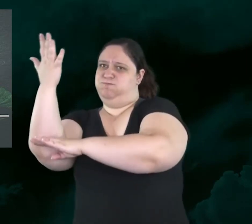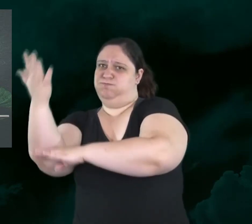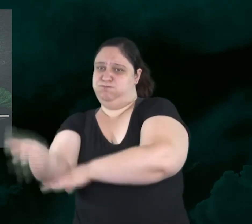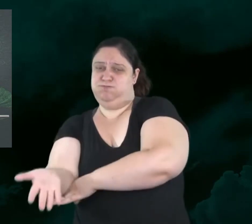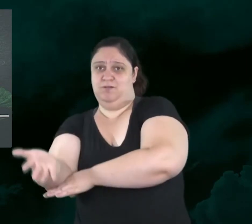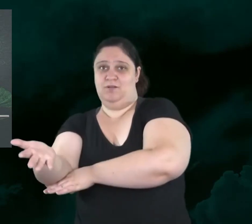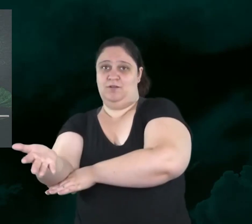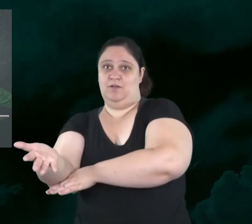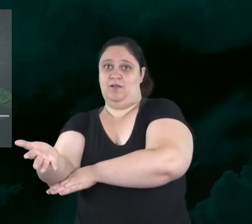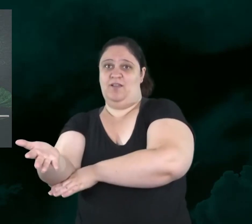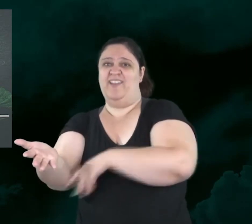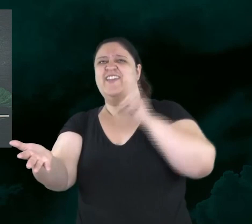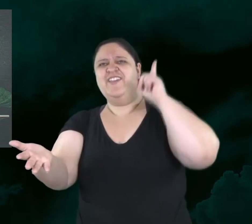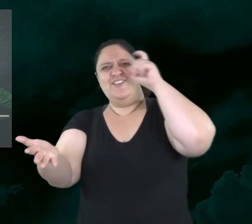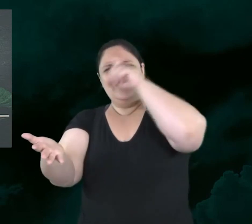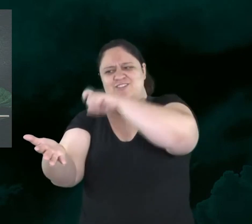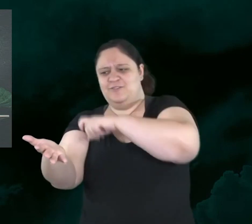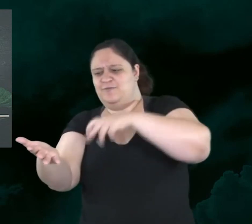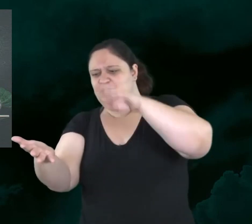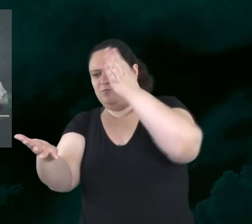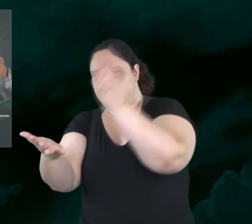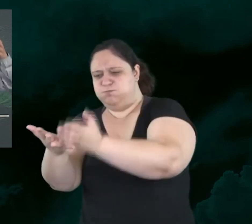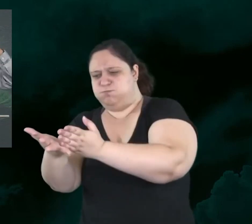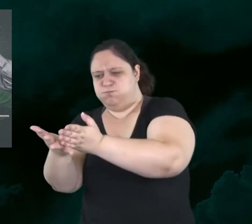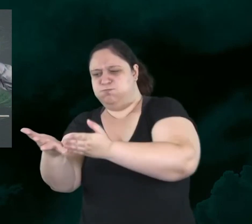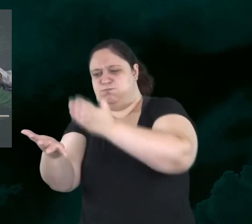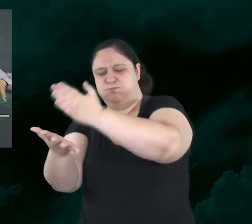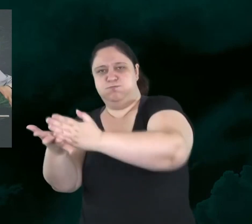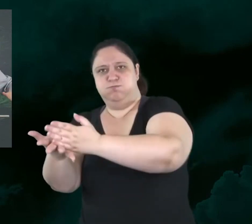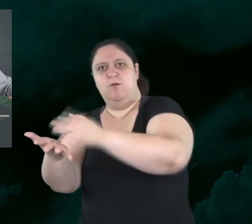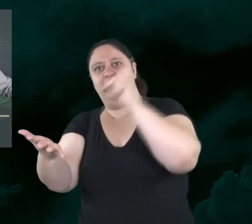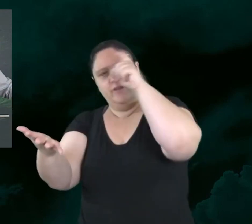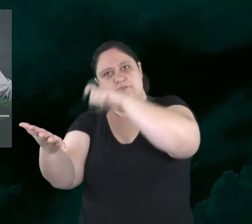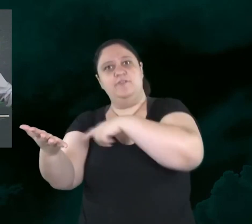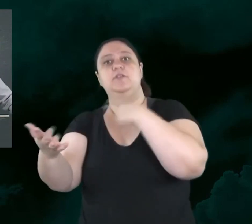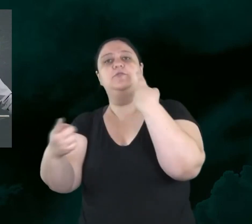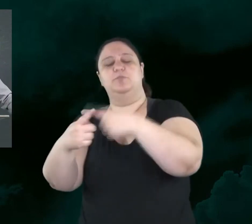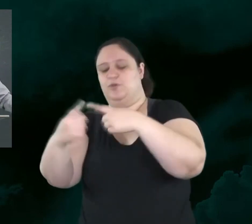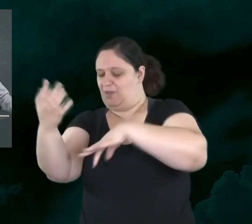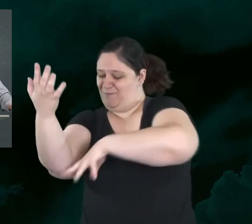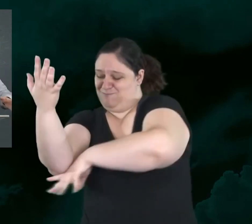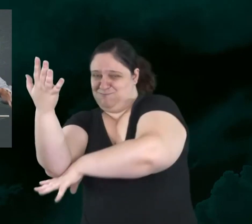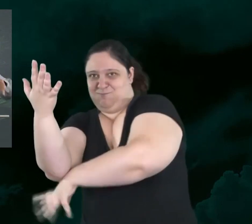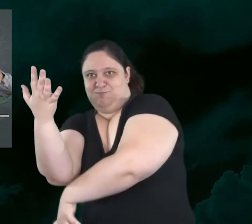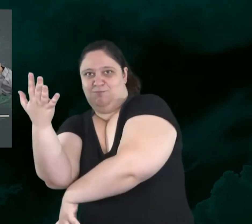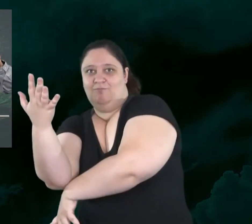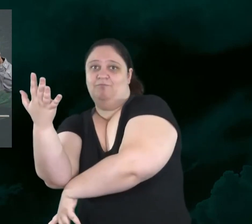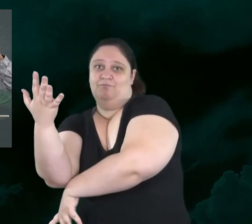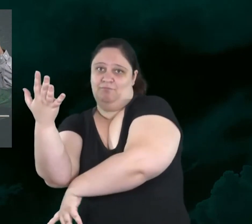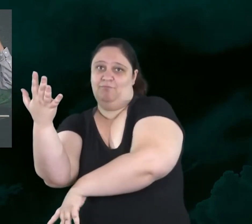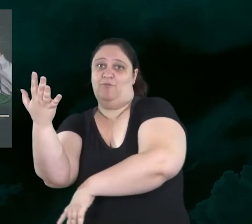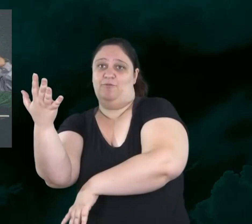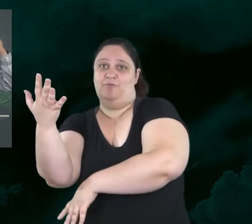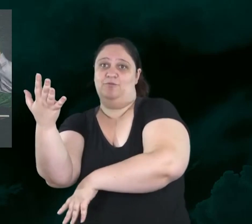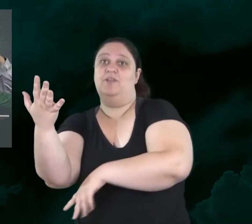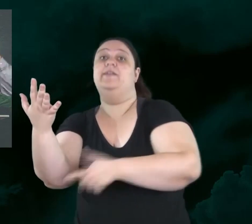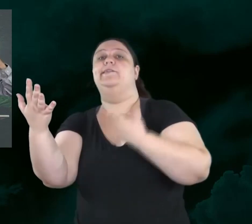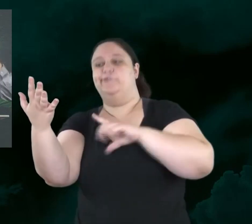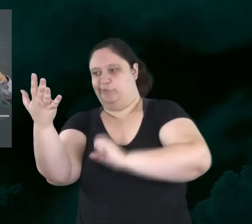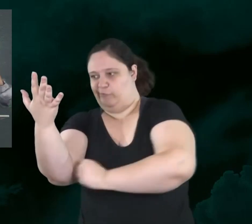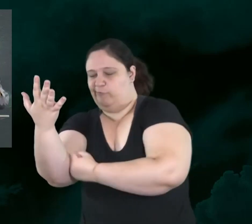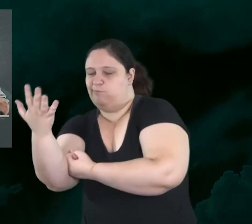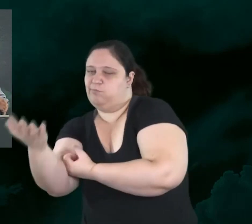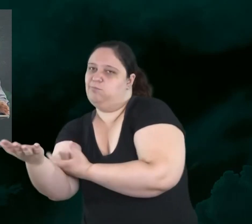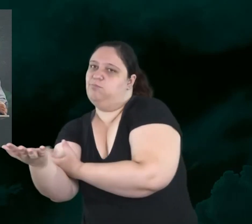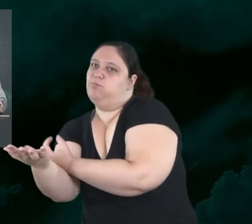difícil arrancar o seu toco, pois possui muitas raízes profundas e o carvalho volta a brotar